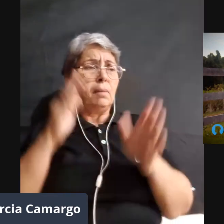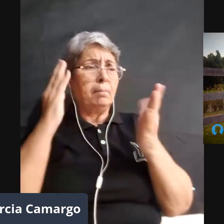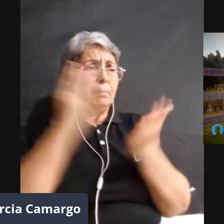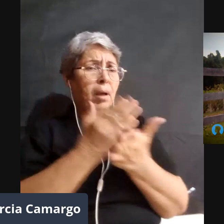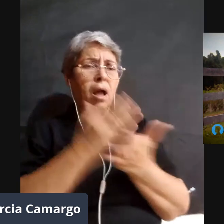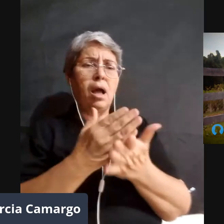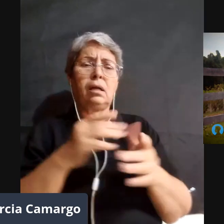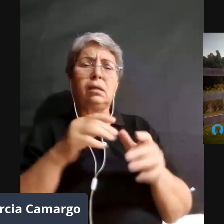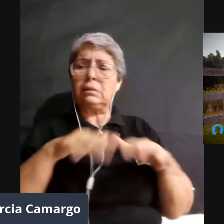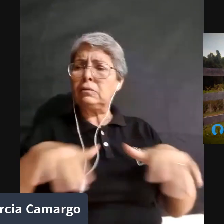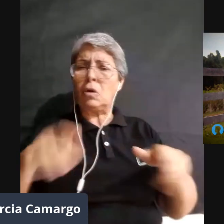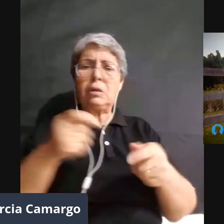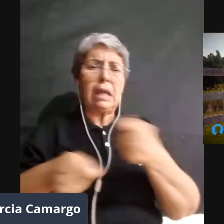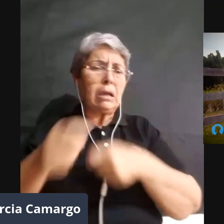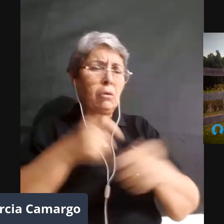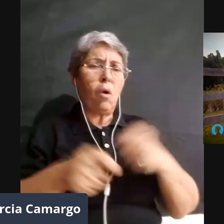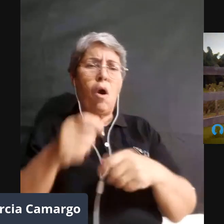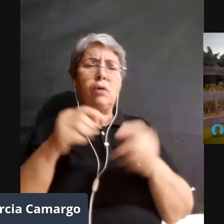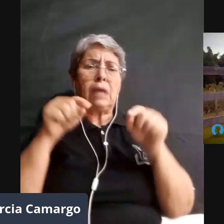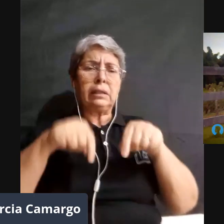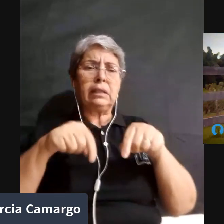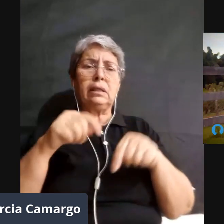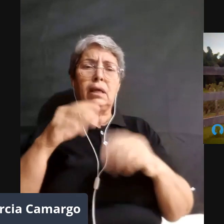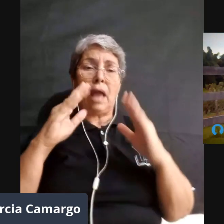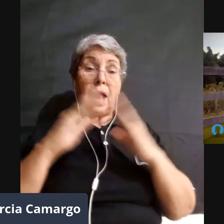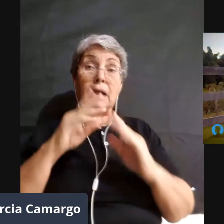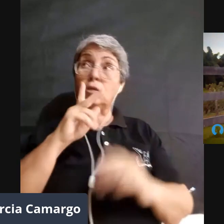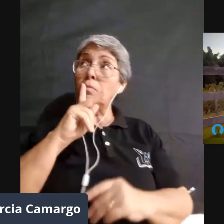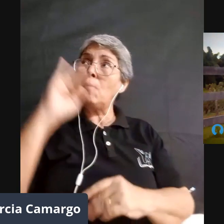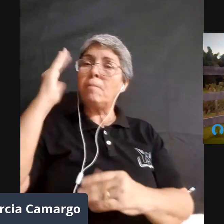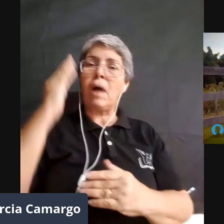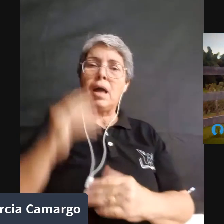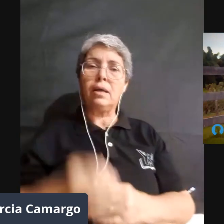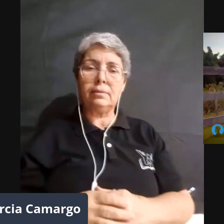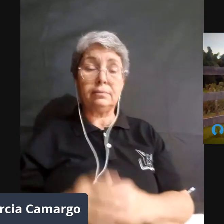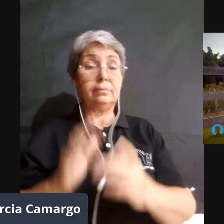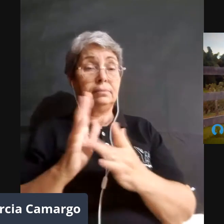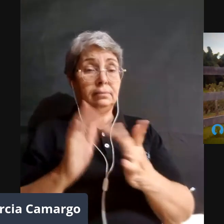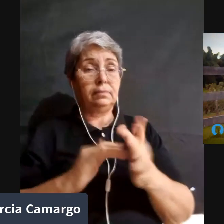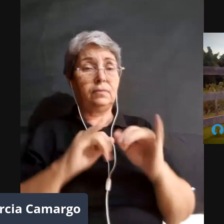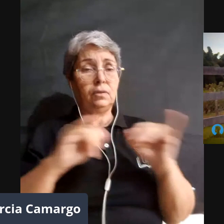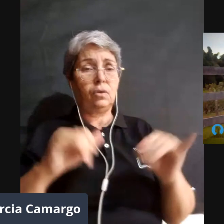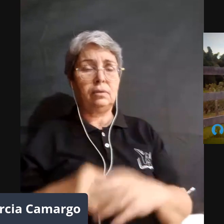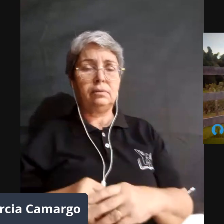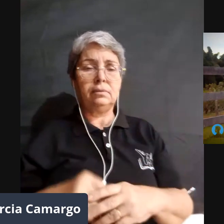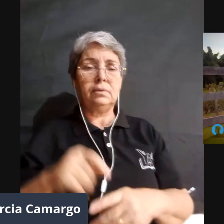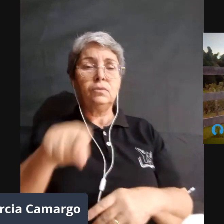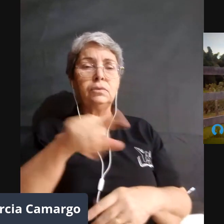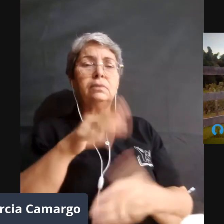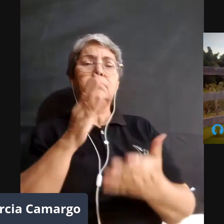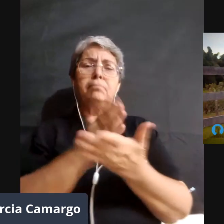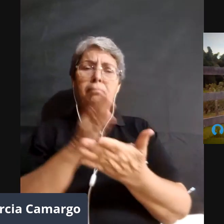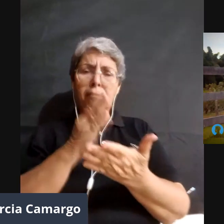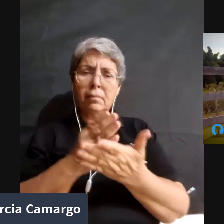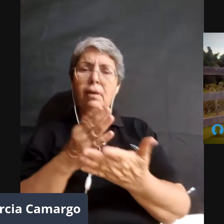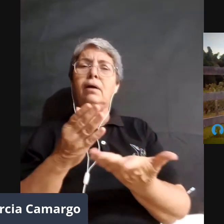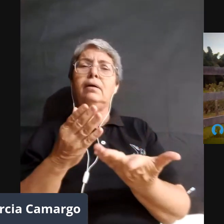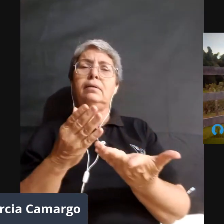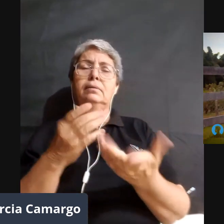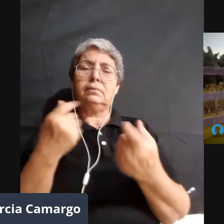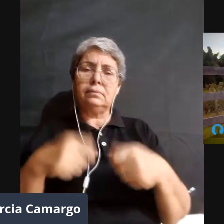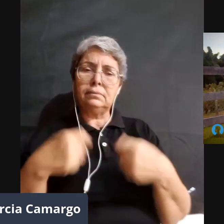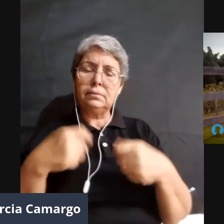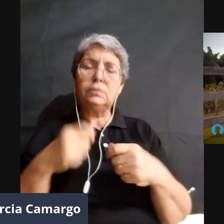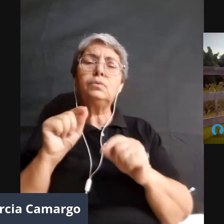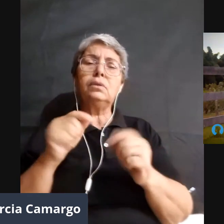coisas, parem de trazer a nossa história à tona, lutem pela igreja. Queridos amigos, o que é